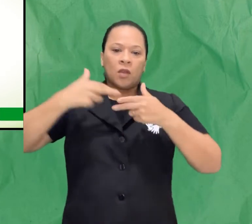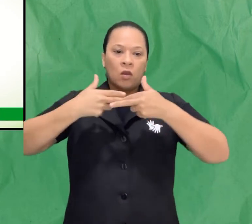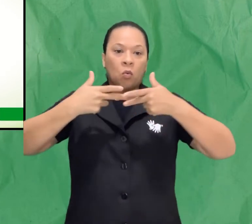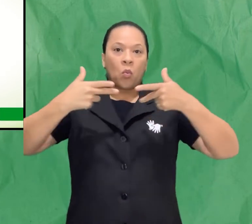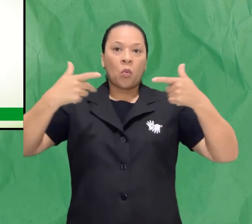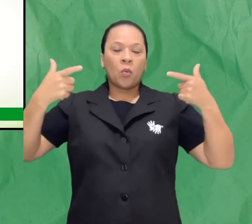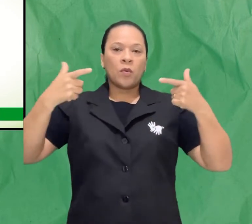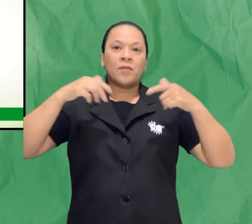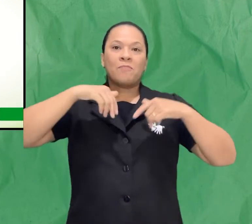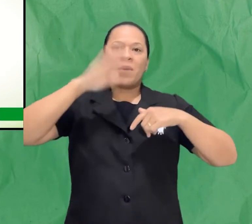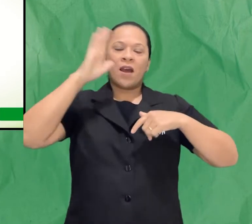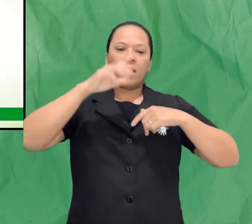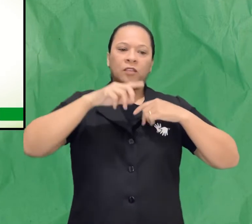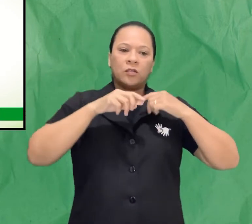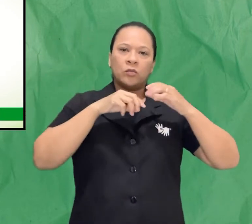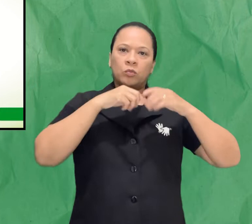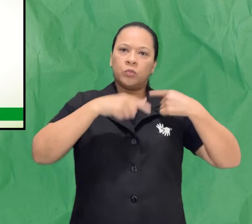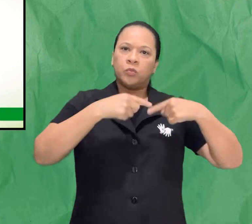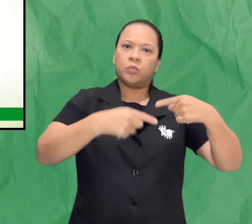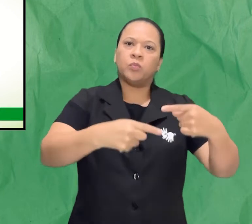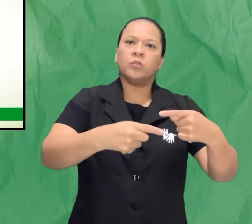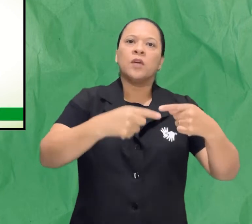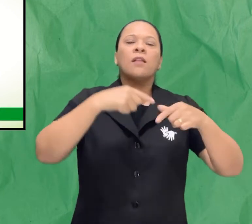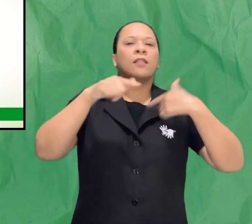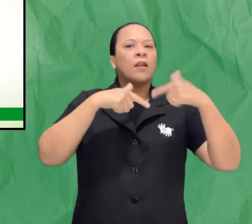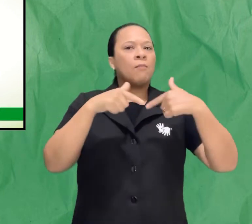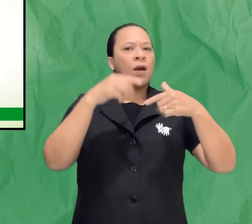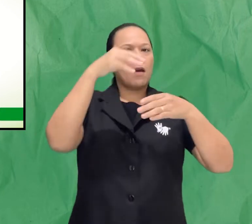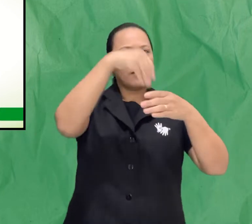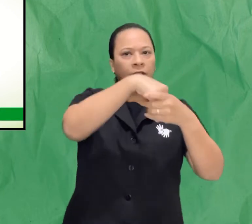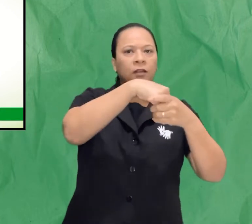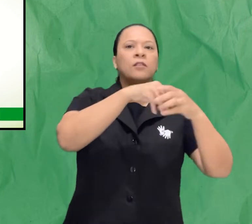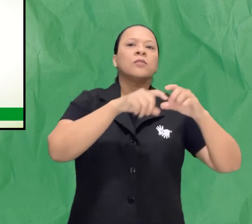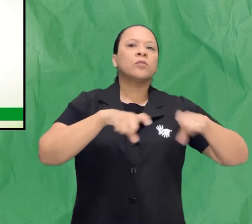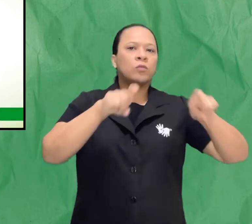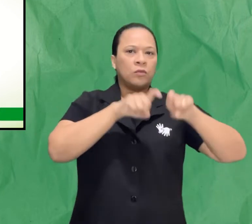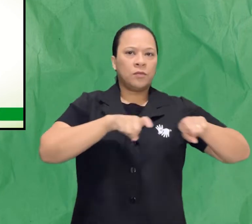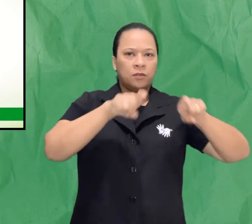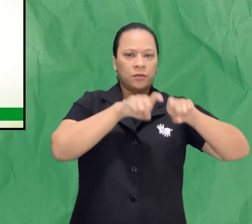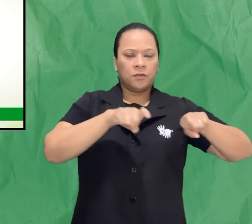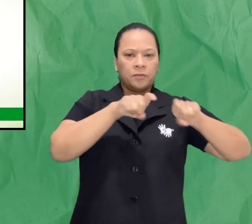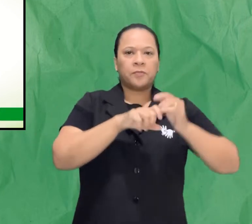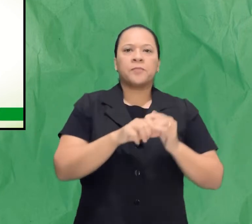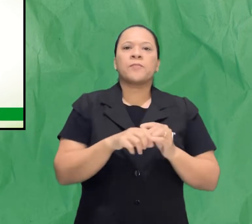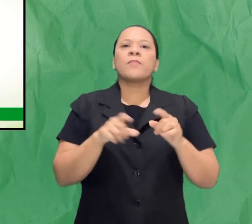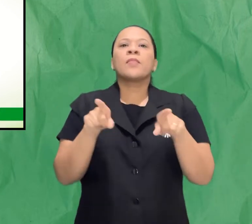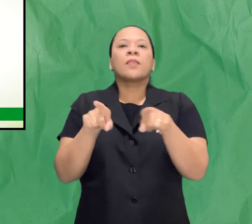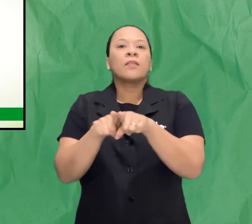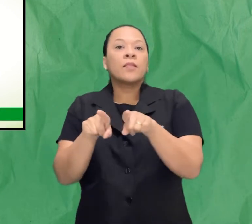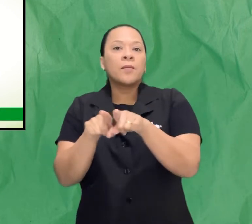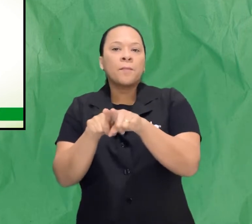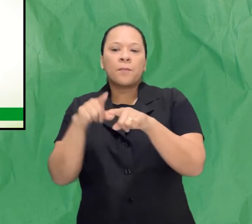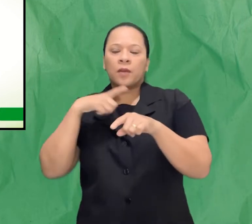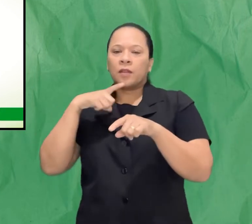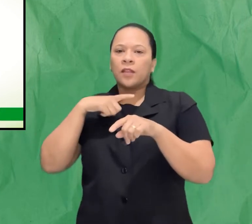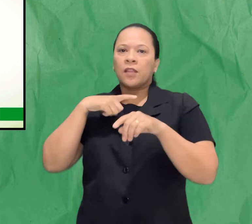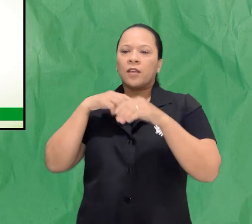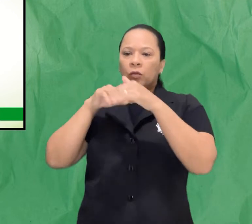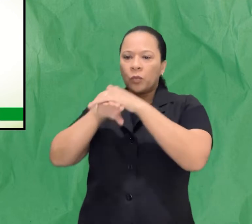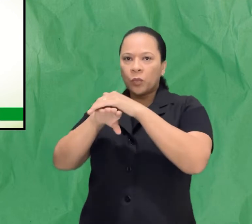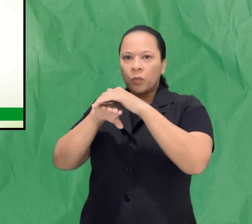tempo carregar ao mesmo tempo, executar ao mesmo tempo no computador. Eu também tenho um armazenamento